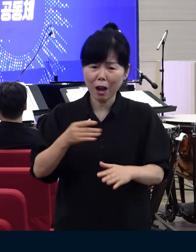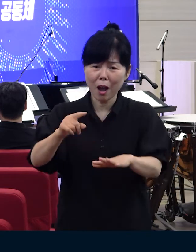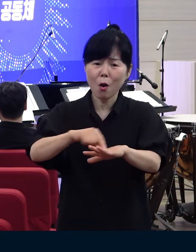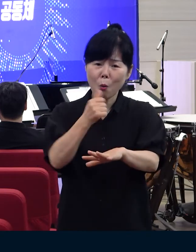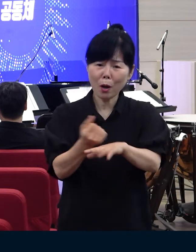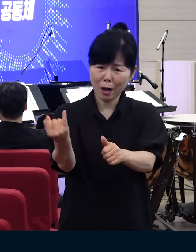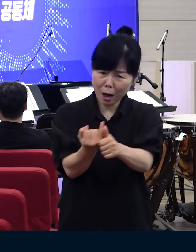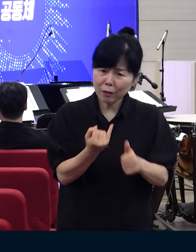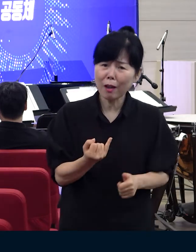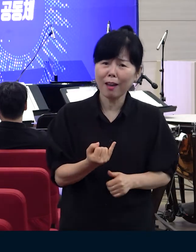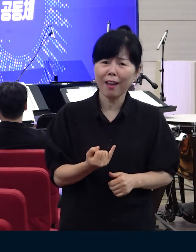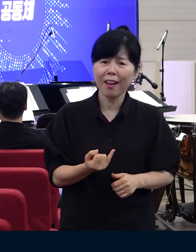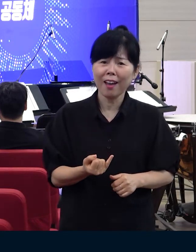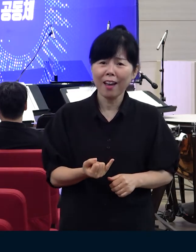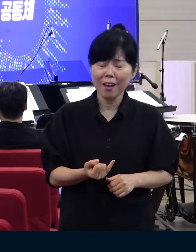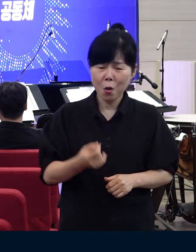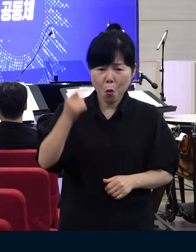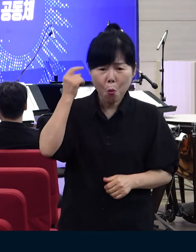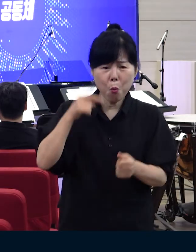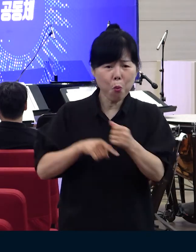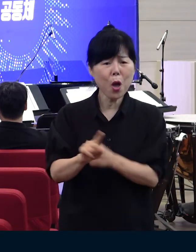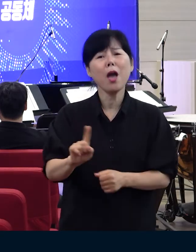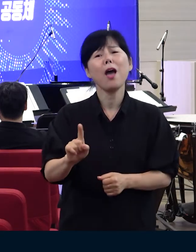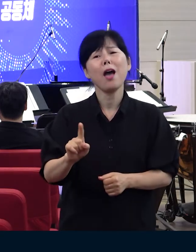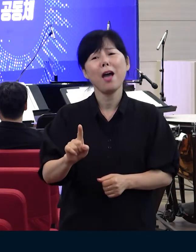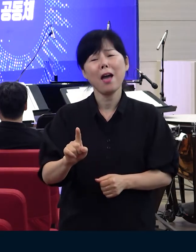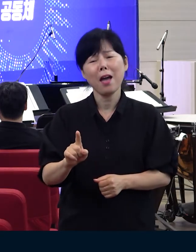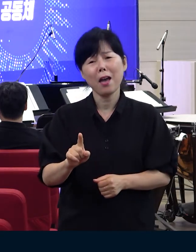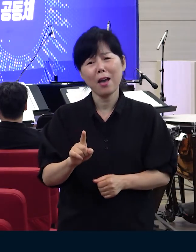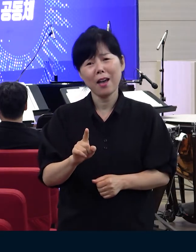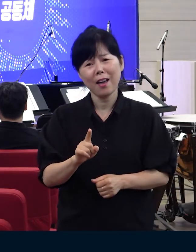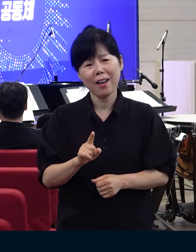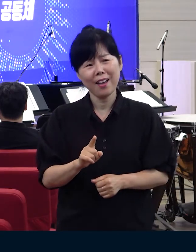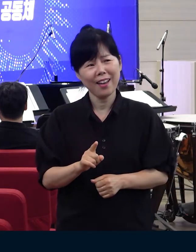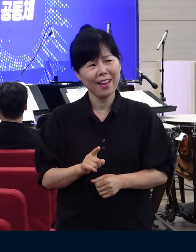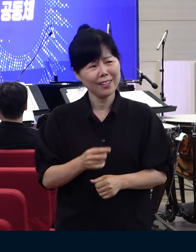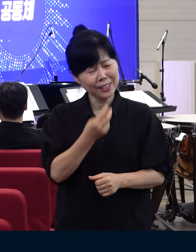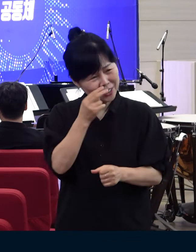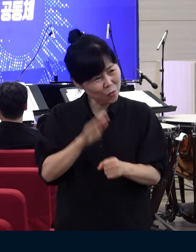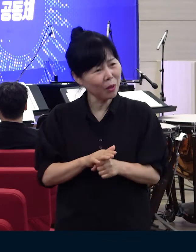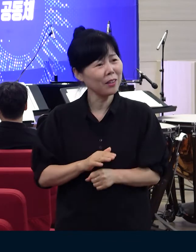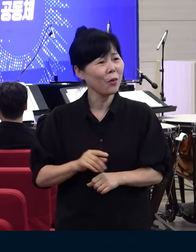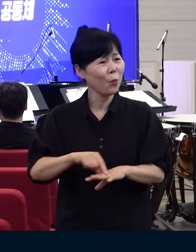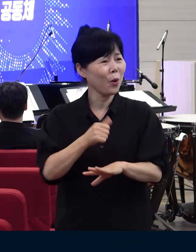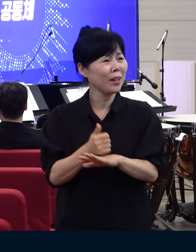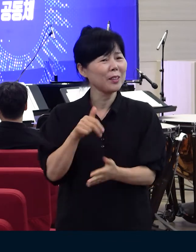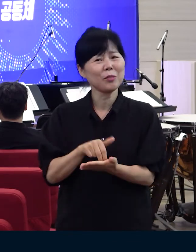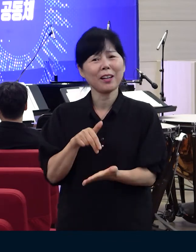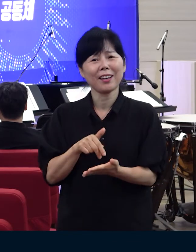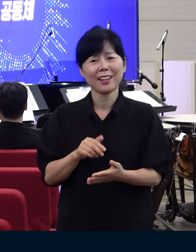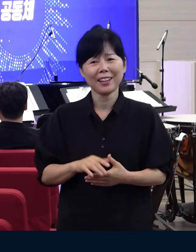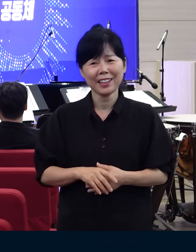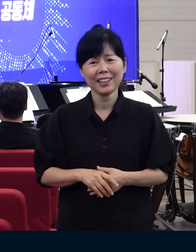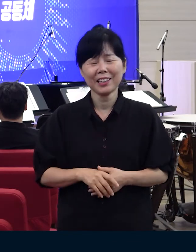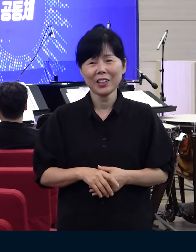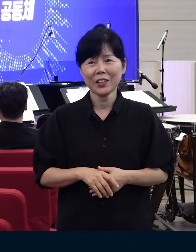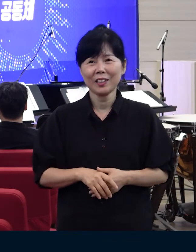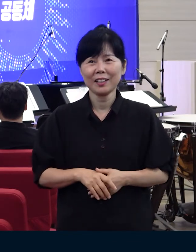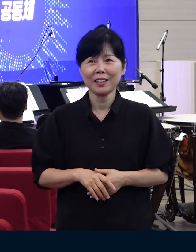도대체 왜 나한테 이런 일이, 말도 안 되는 일이 벌어진 거 아니에요? 자,